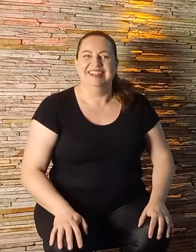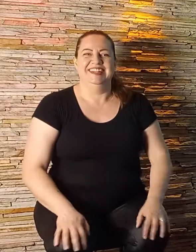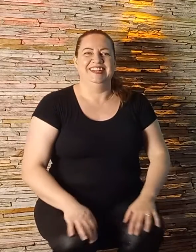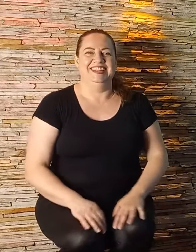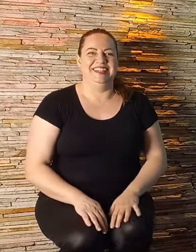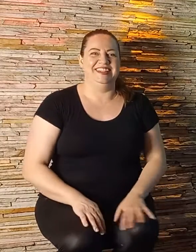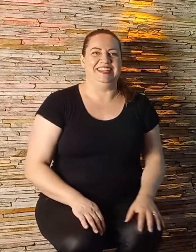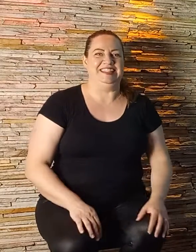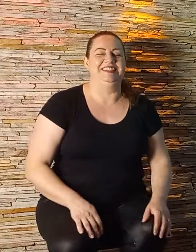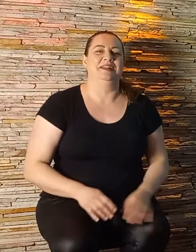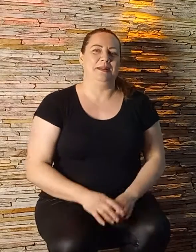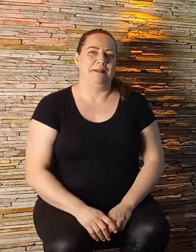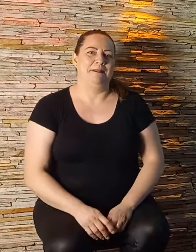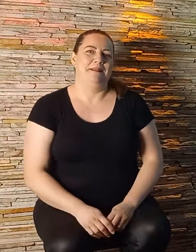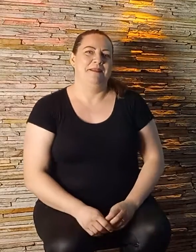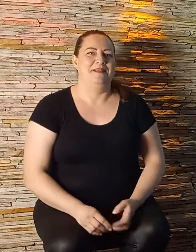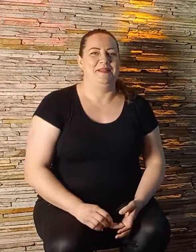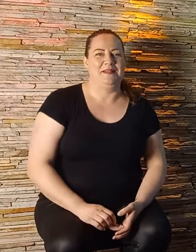o ipe